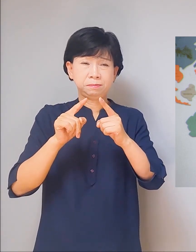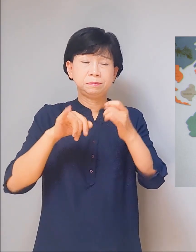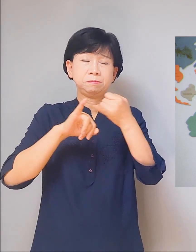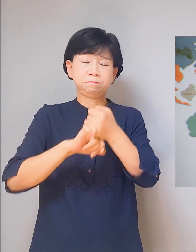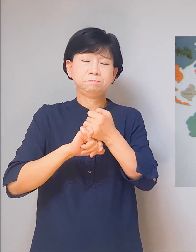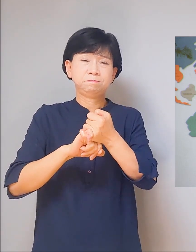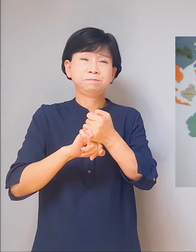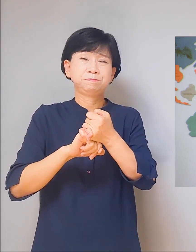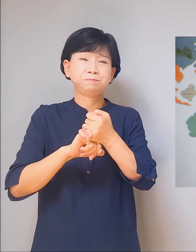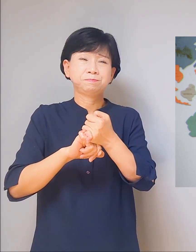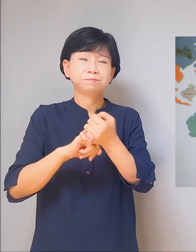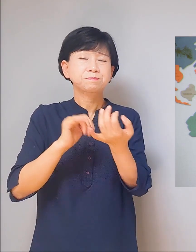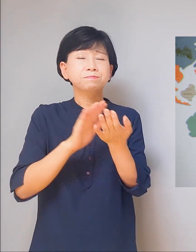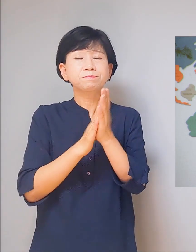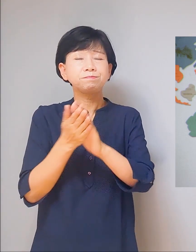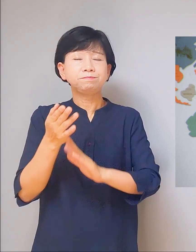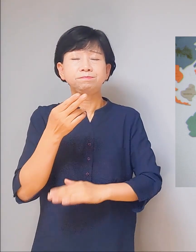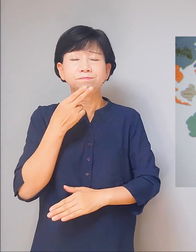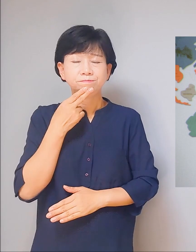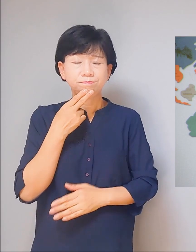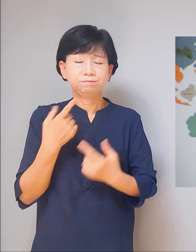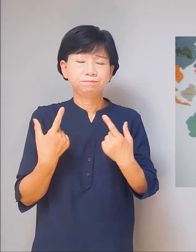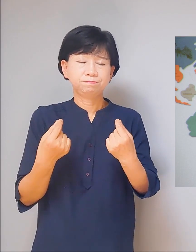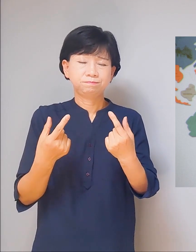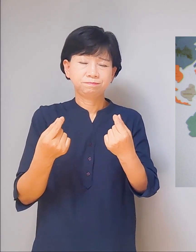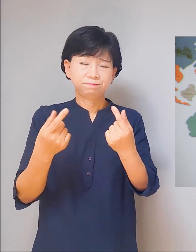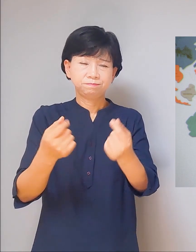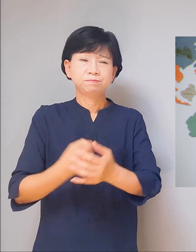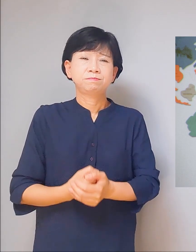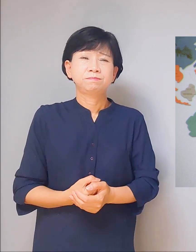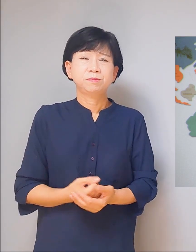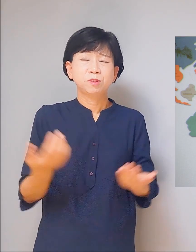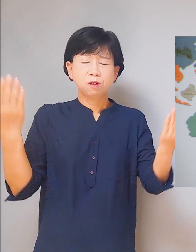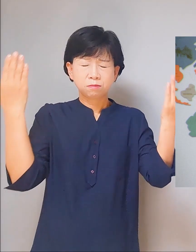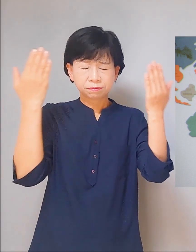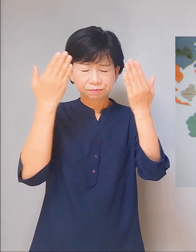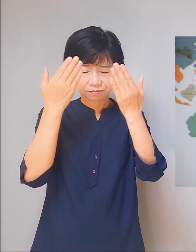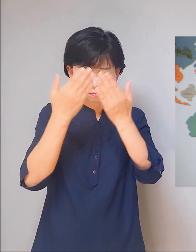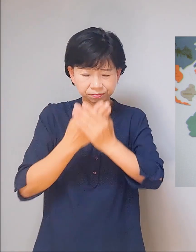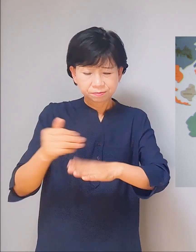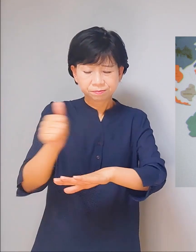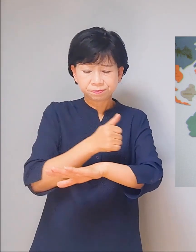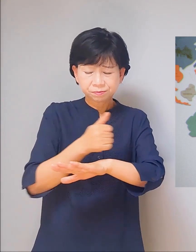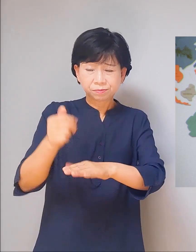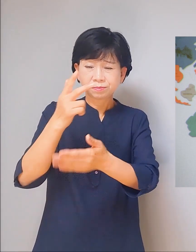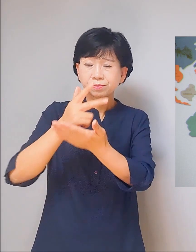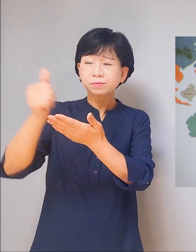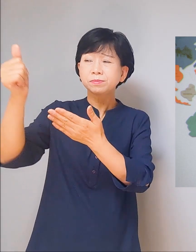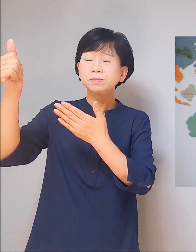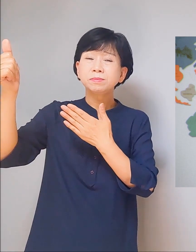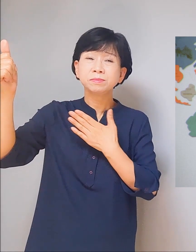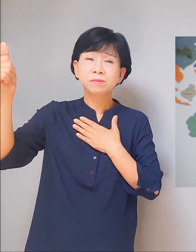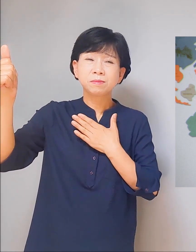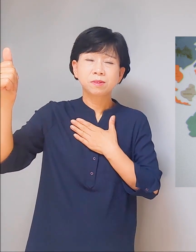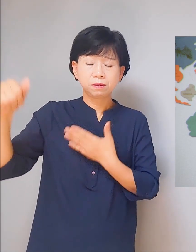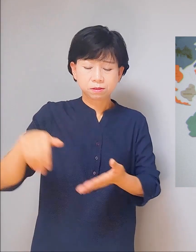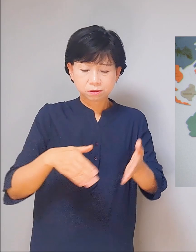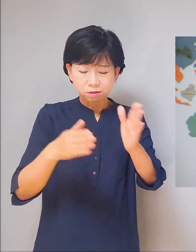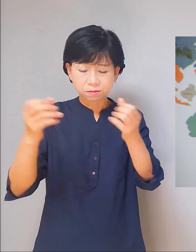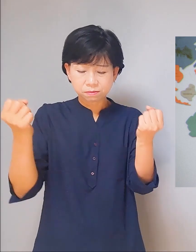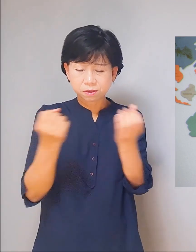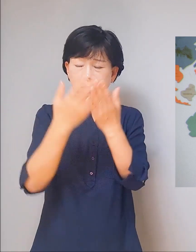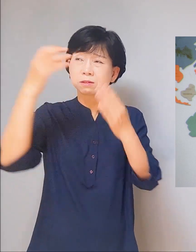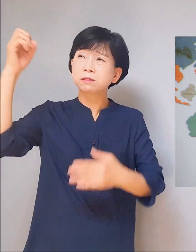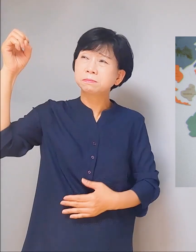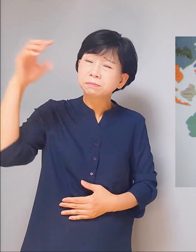약속 변치 않습니다. 캄캄한 밤에 다닐지라도 주께서 나의 길이 되시고 나에게 밝은 빛이